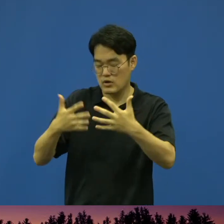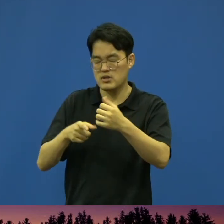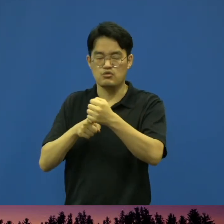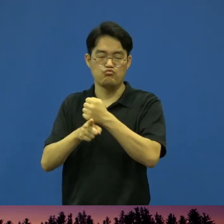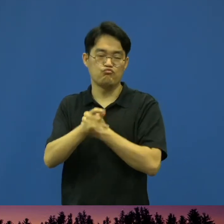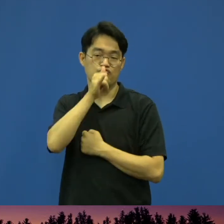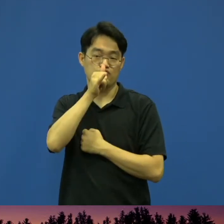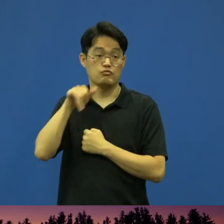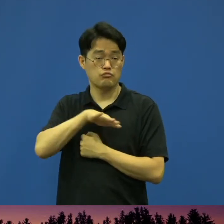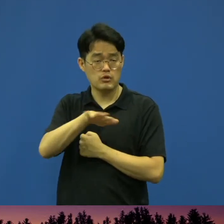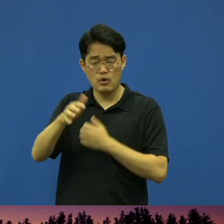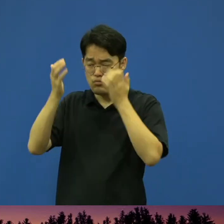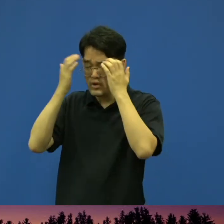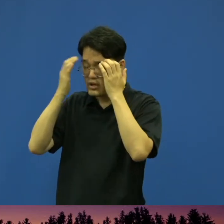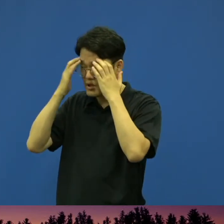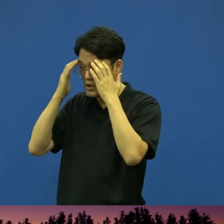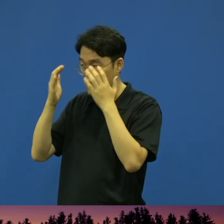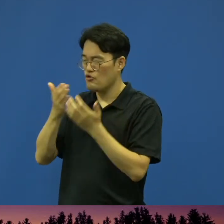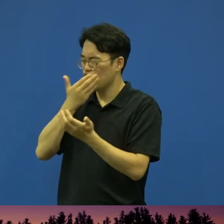잘 모른다는 것입니다.